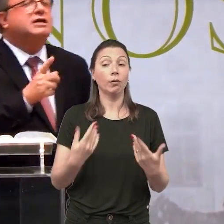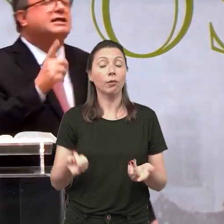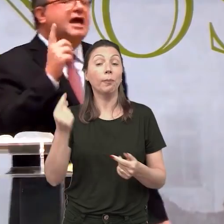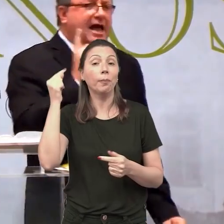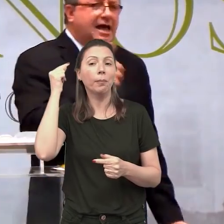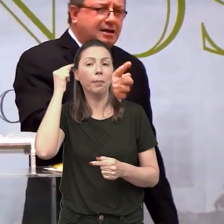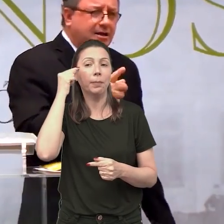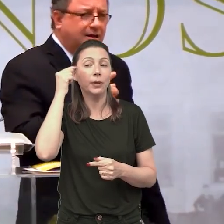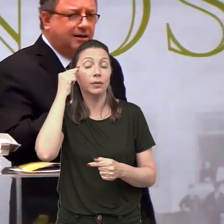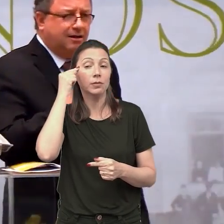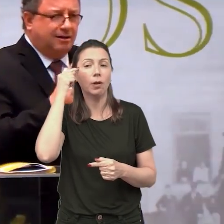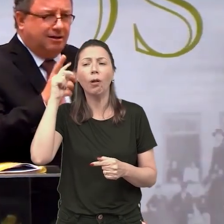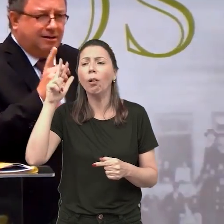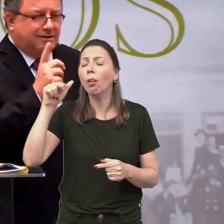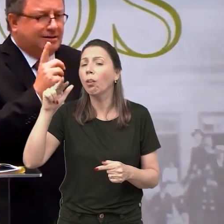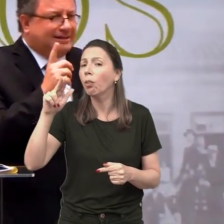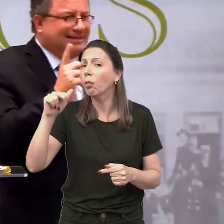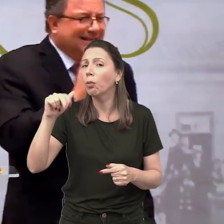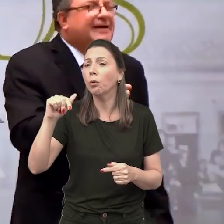você nunca terá